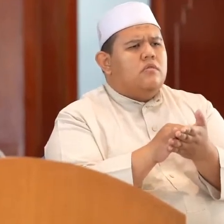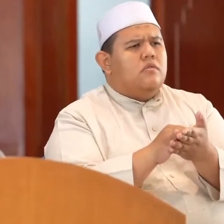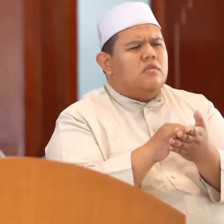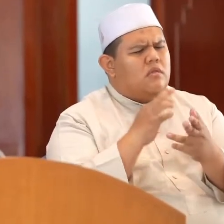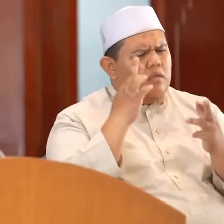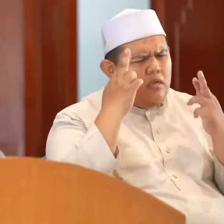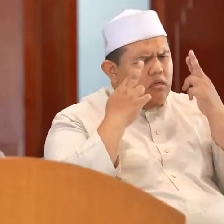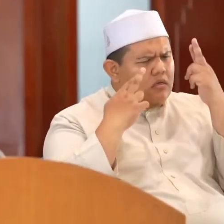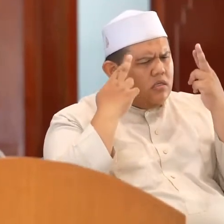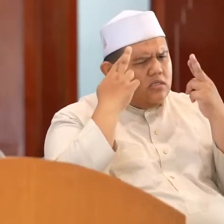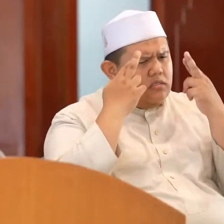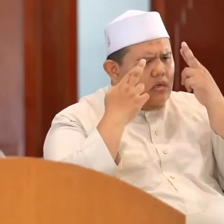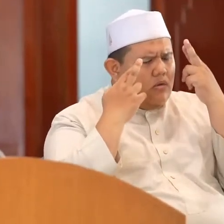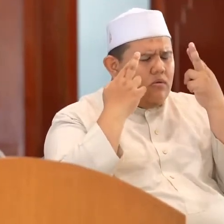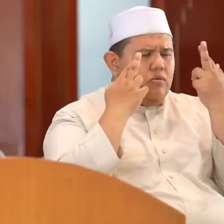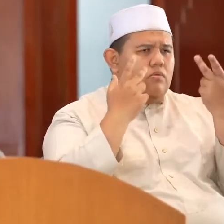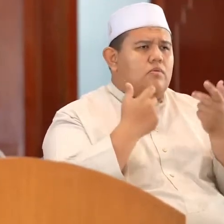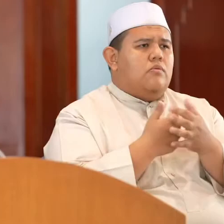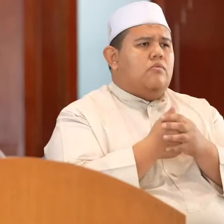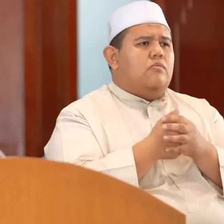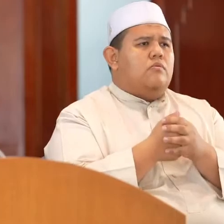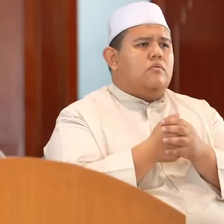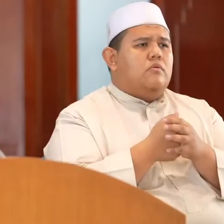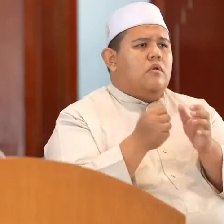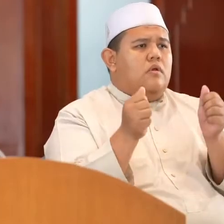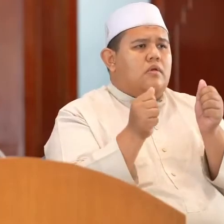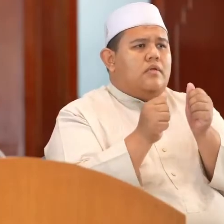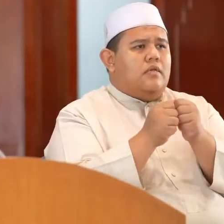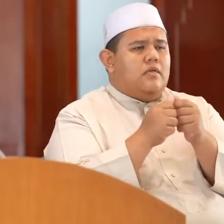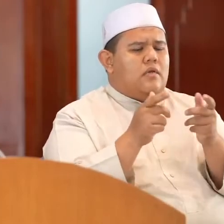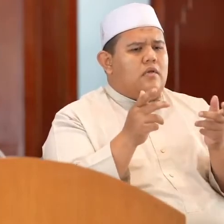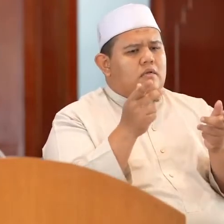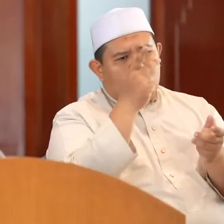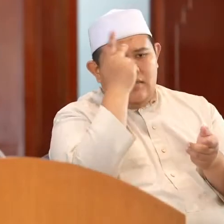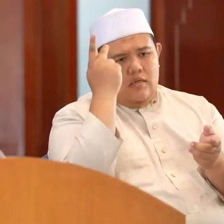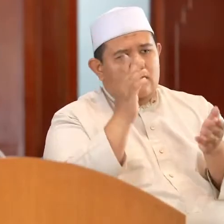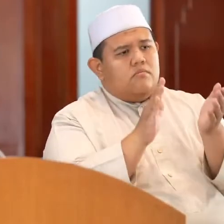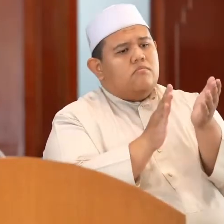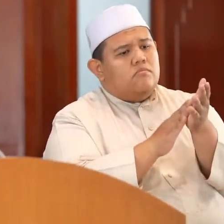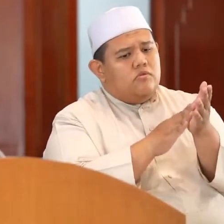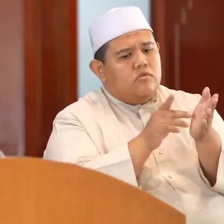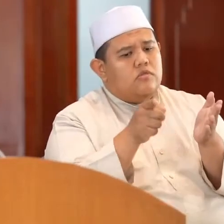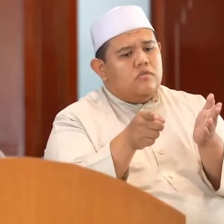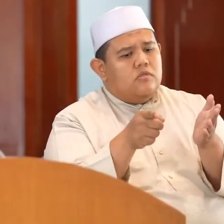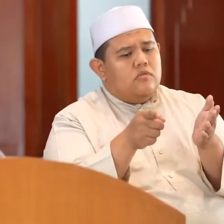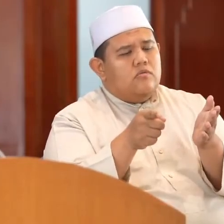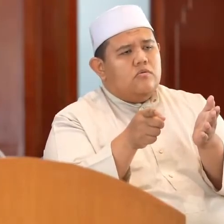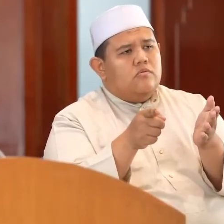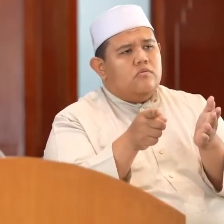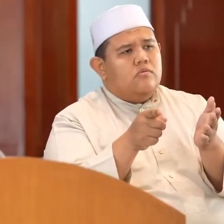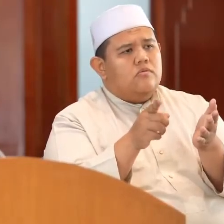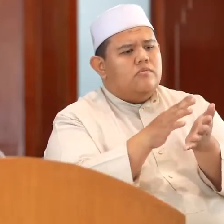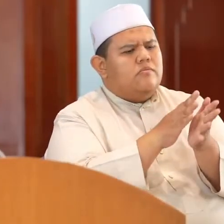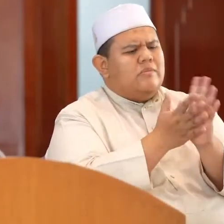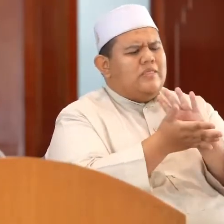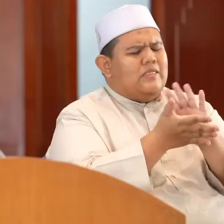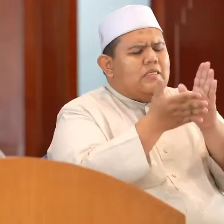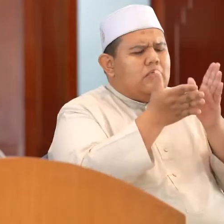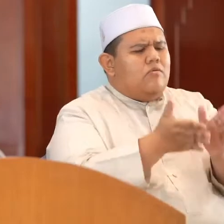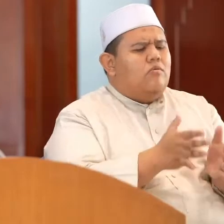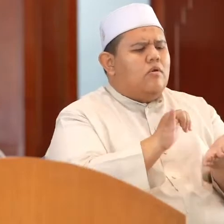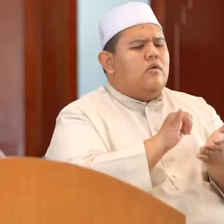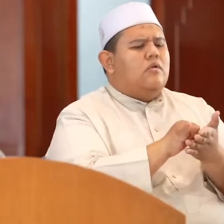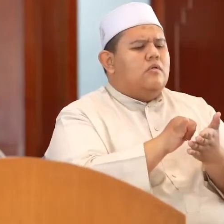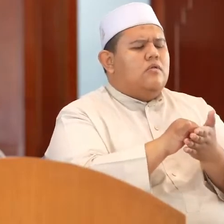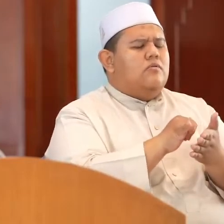dibimbangi, dibimbangi dengan sebab pujian tersebut menjadikan seseorang itu